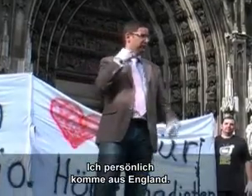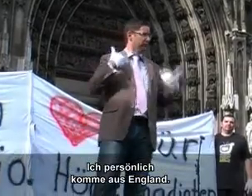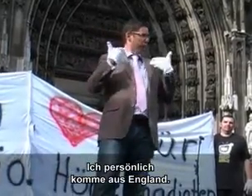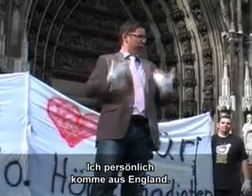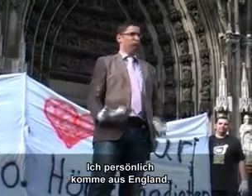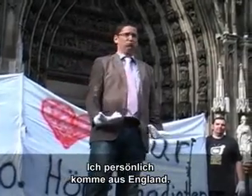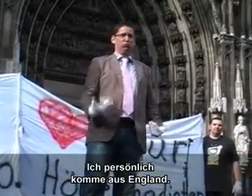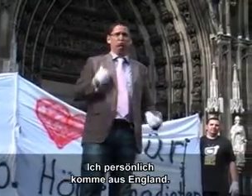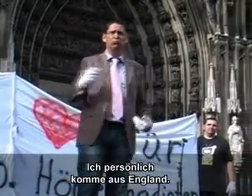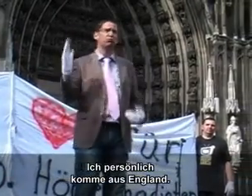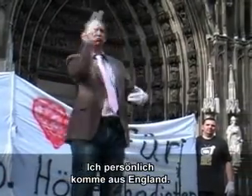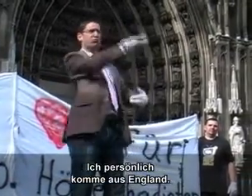Ich persönlich komme aus England.